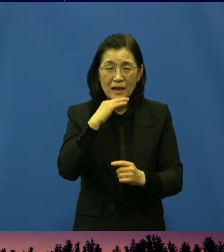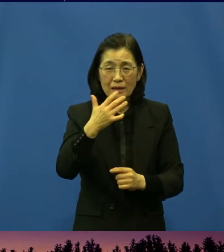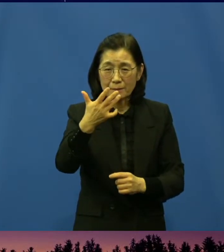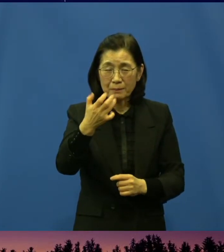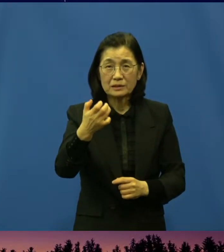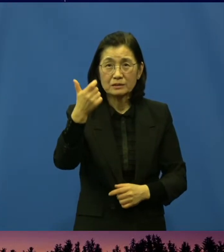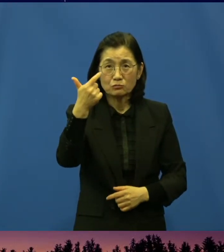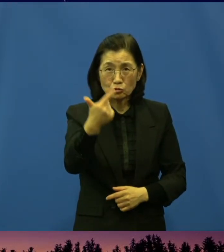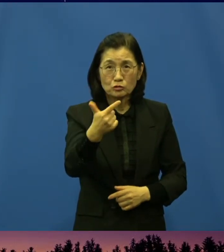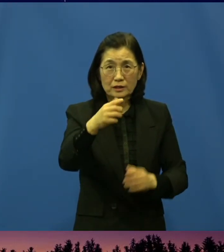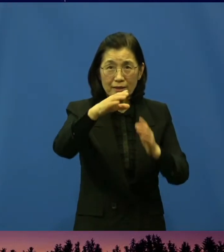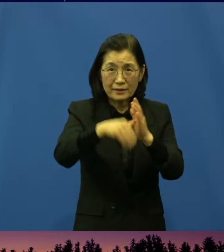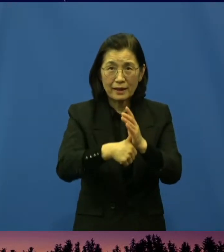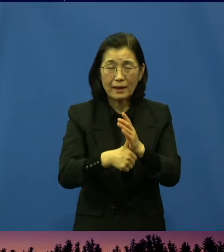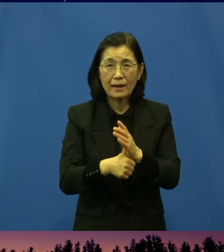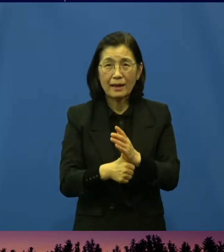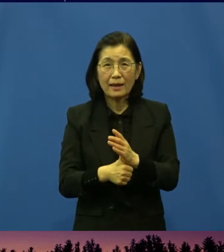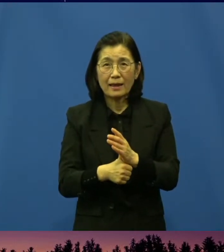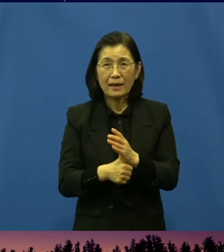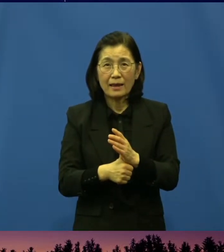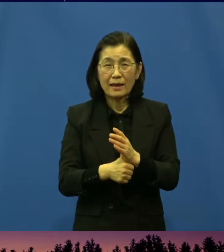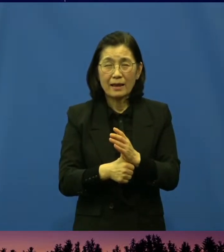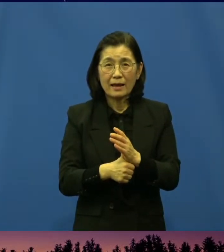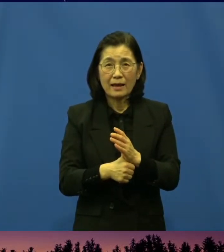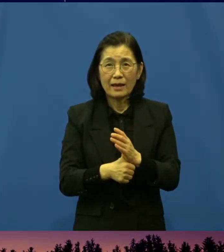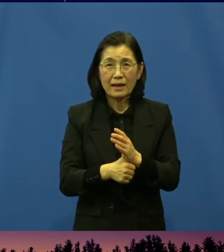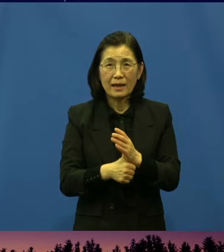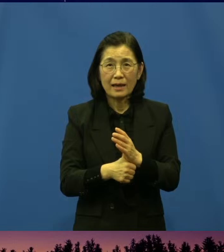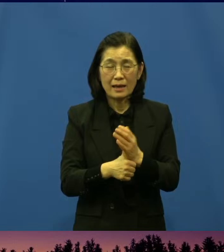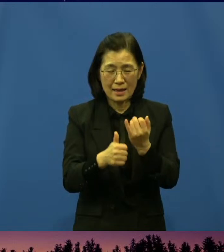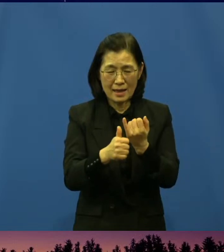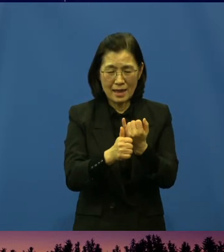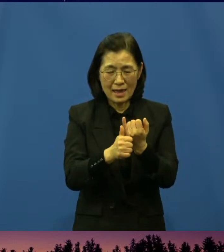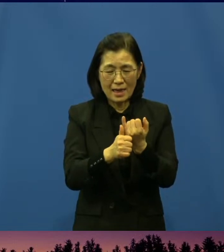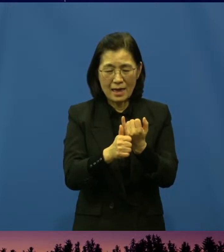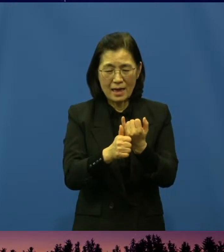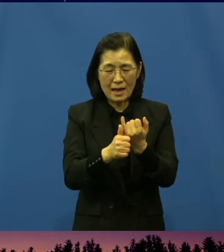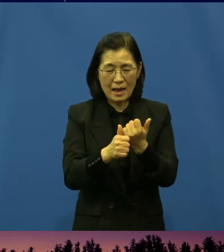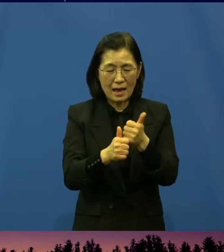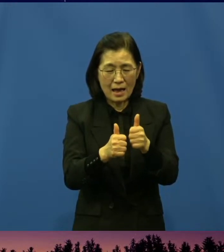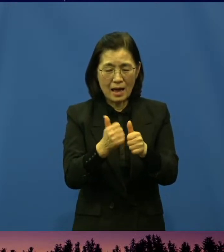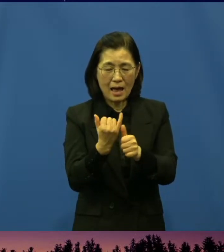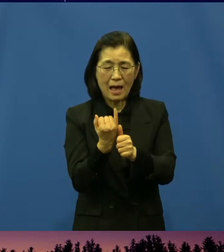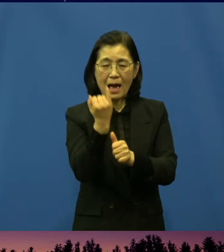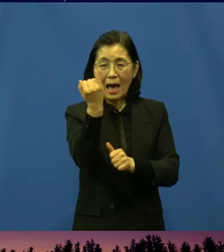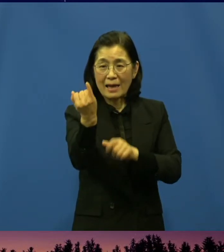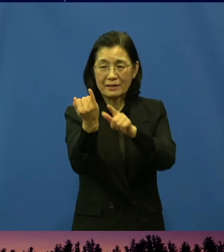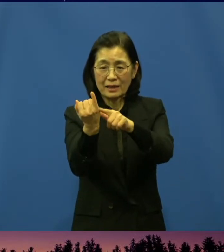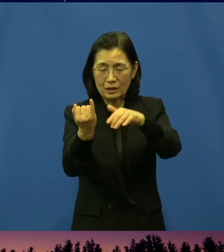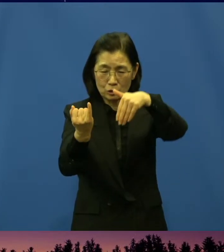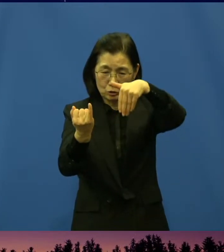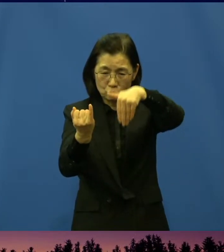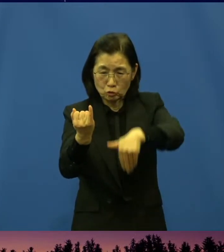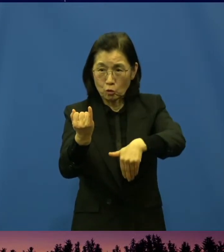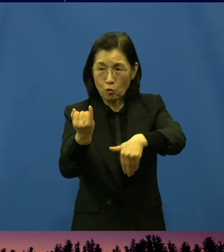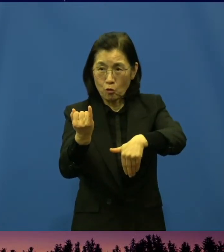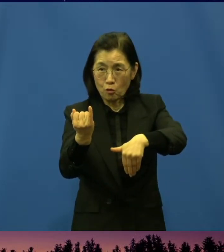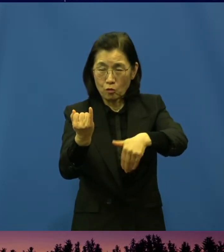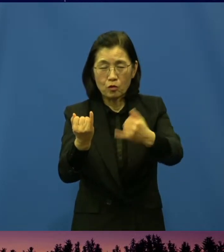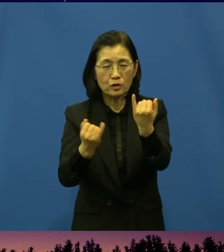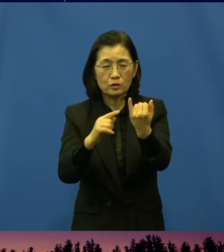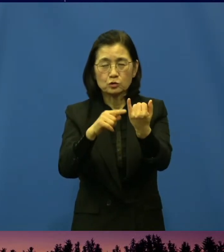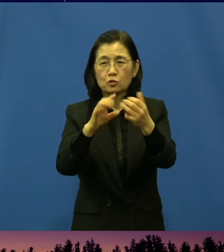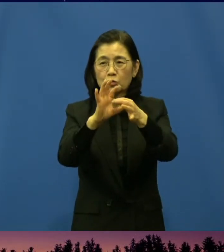아브라함이 아내의 몸종 하갈을 통해 이스마엘을 낳은 거예요. 이스마엘. 그